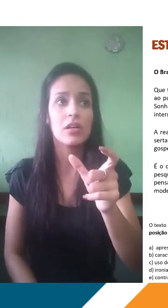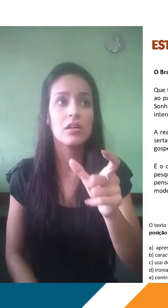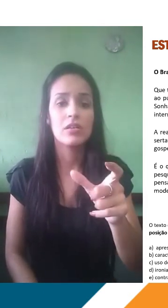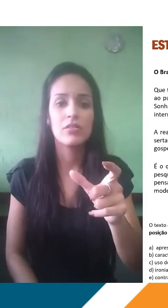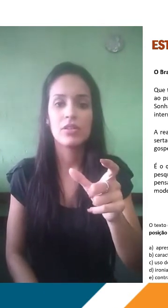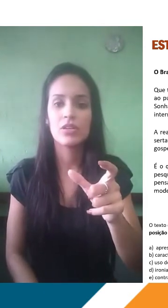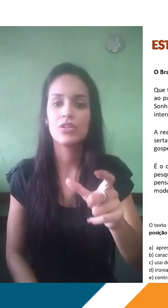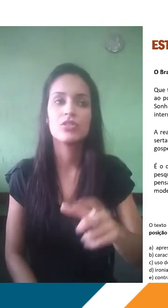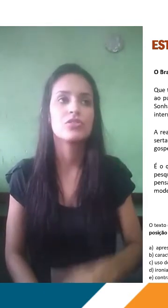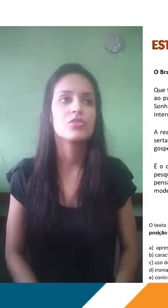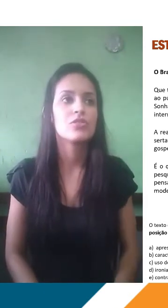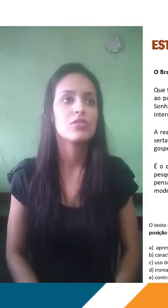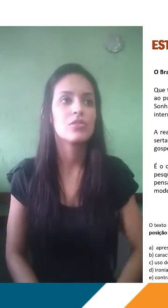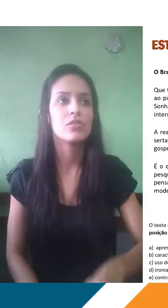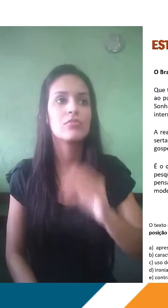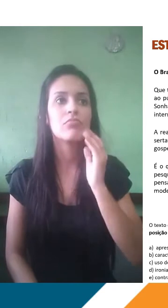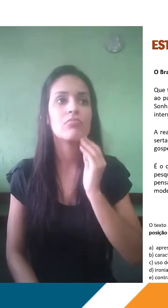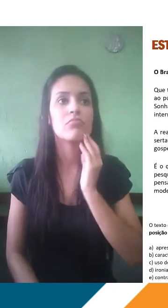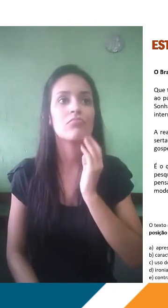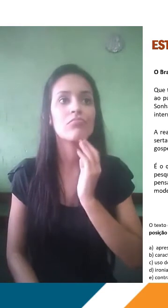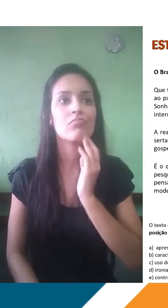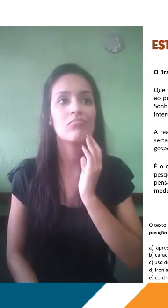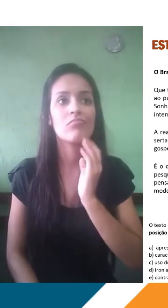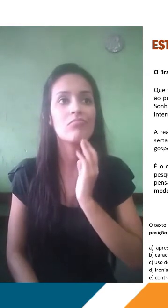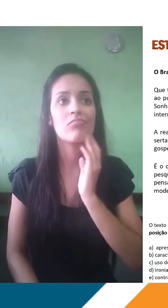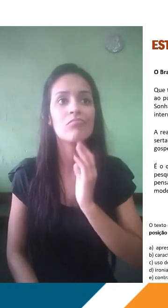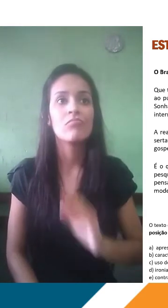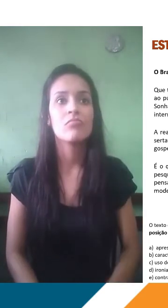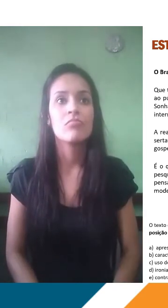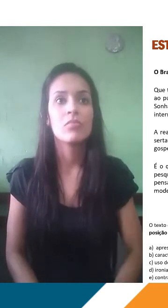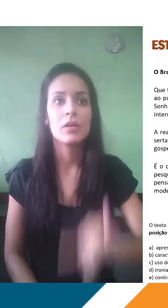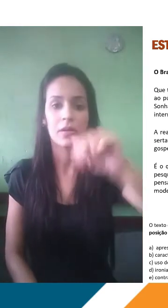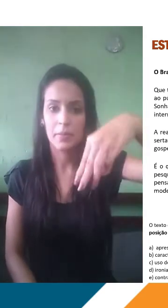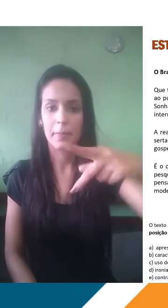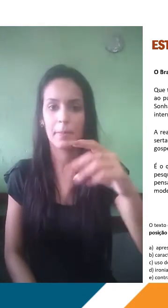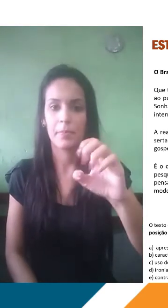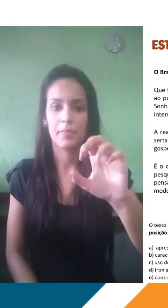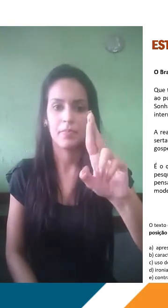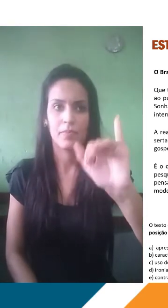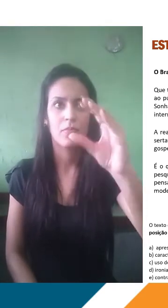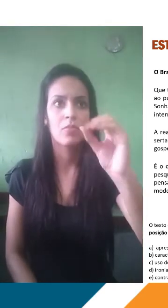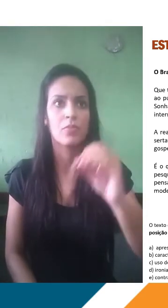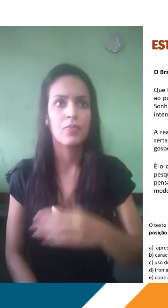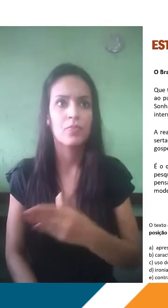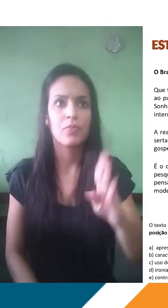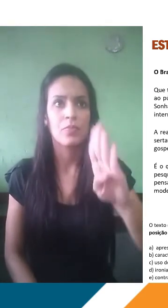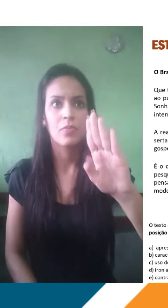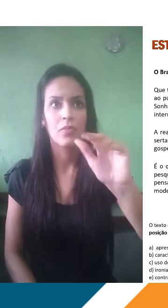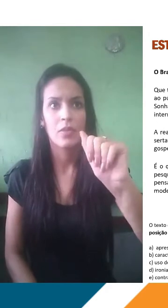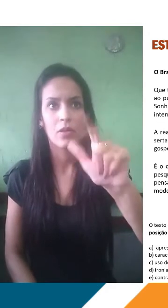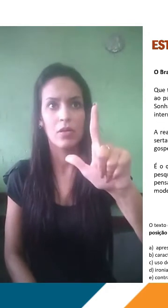Todavia, não configuram estratégia argumentativa para a defesa da tese Mas carregam certa força coadjuvante para